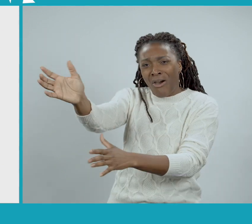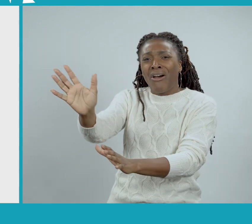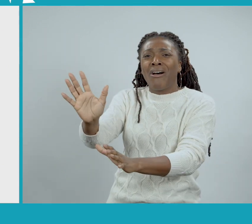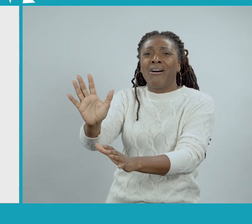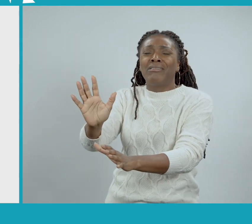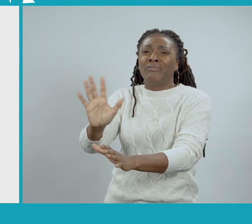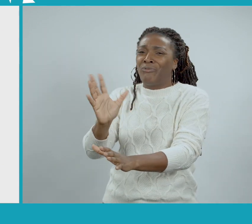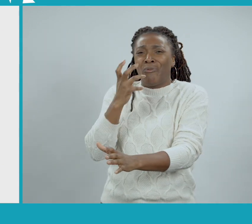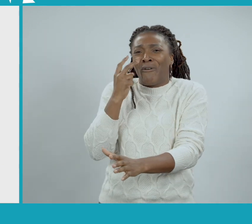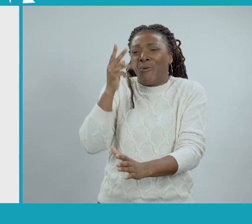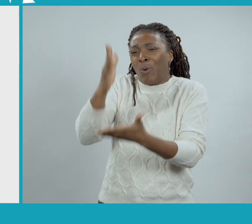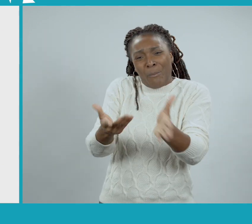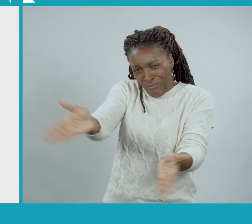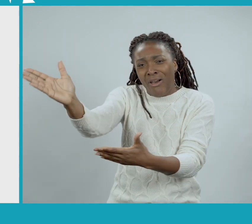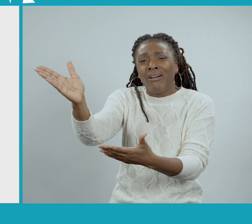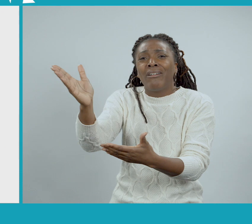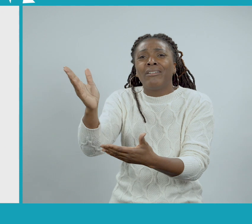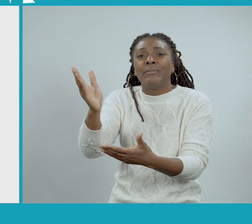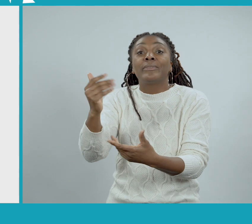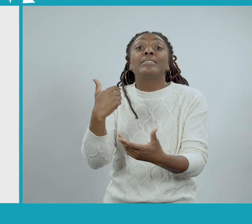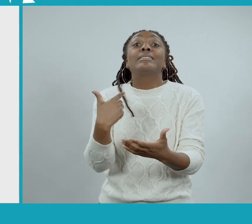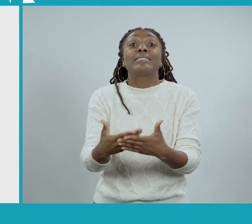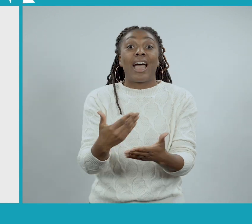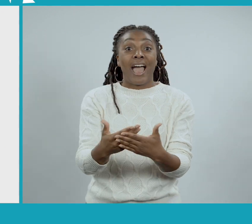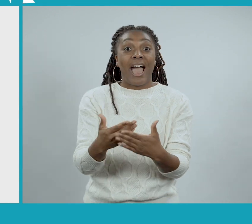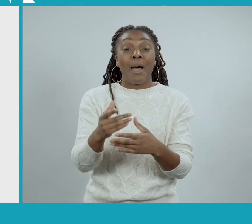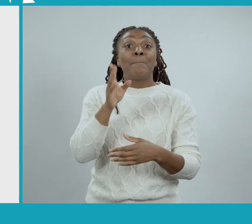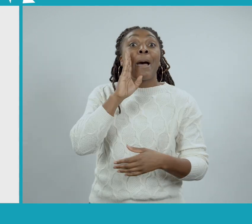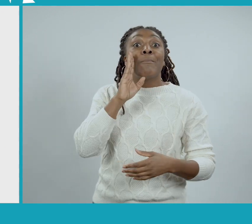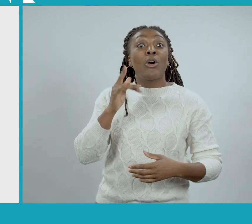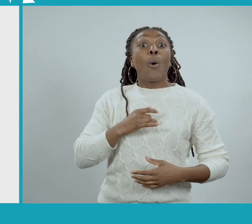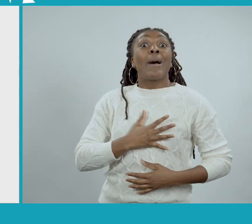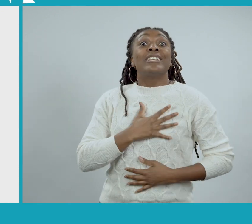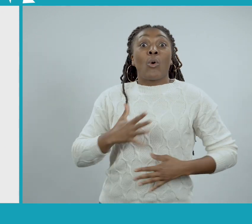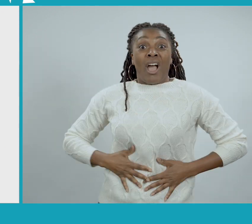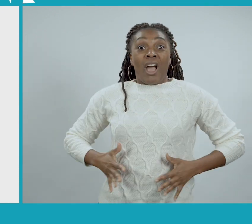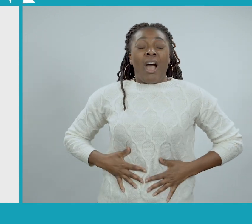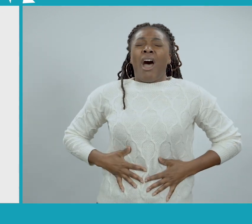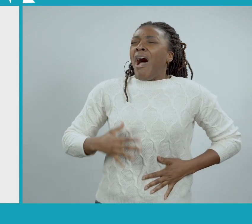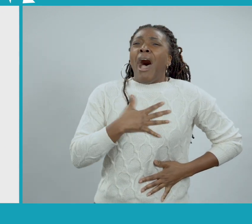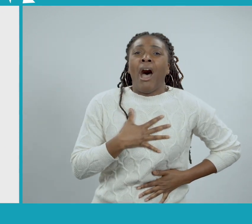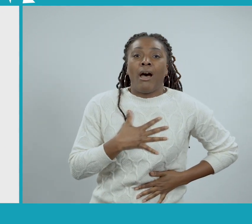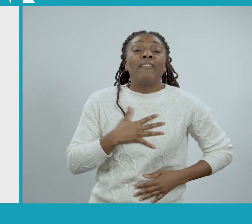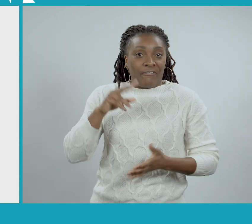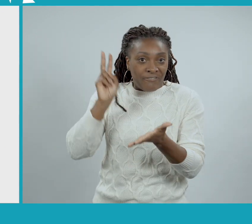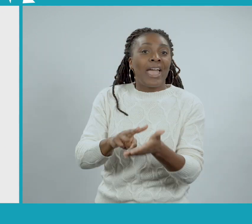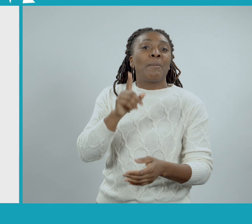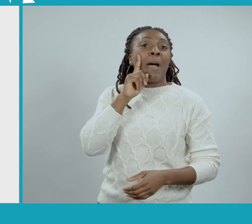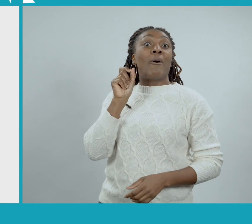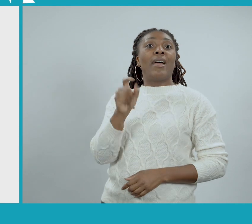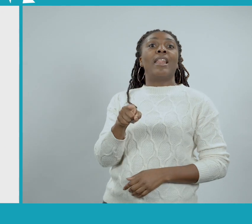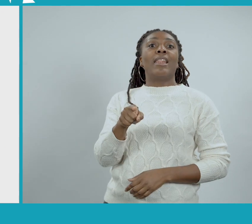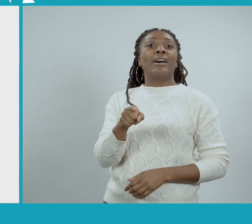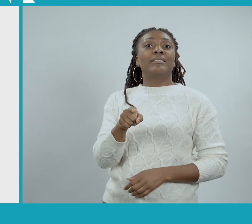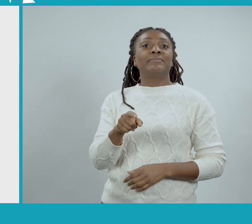son bébé plutôt que de voir son enfant mourir. C'est donc sa compassion qui révèle qu'elle est la vraie